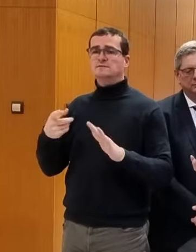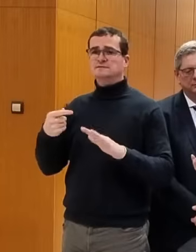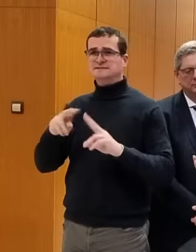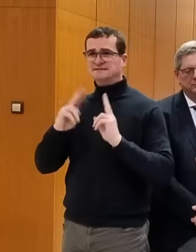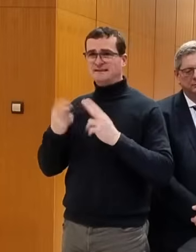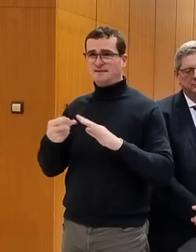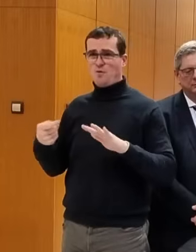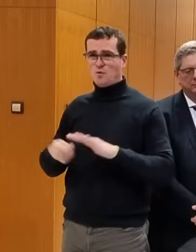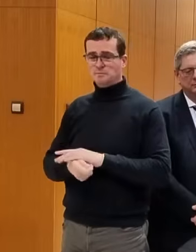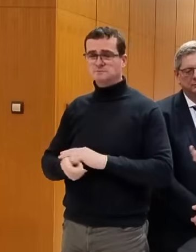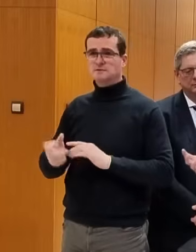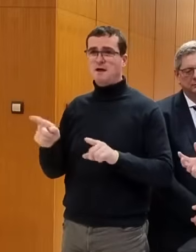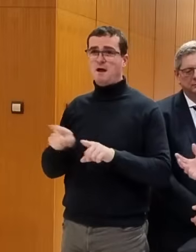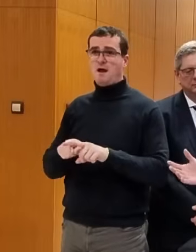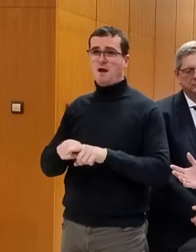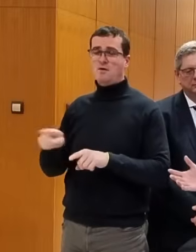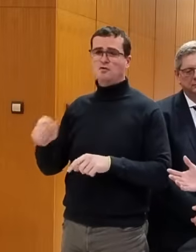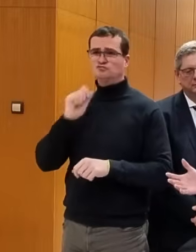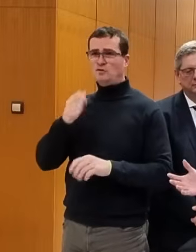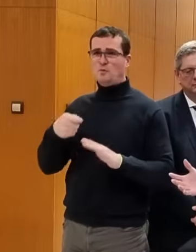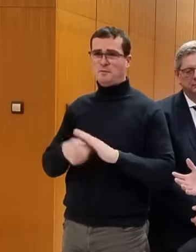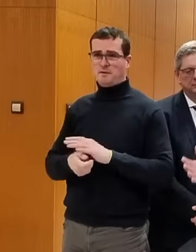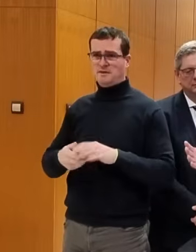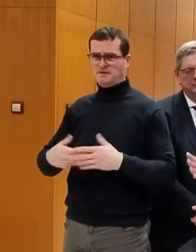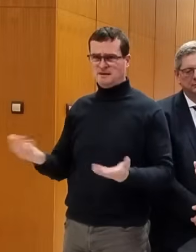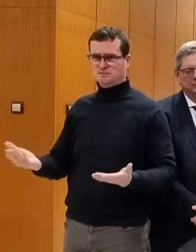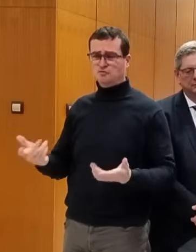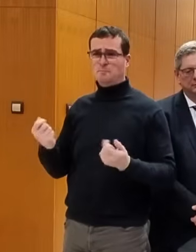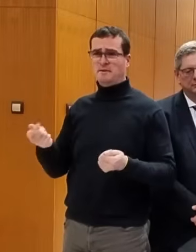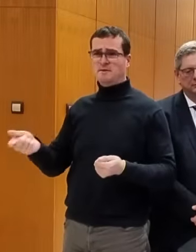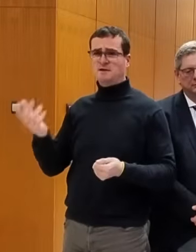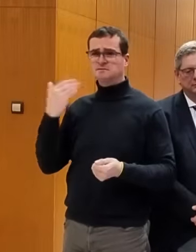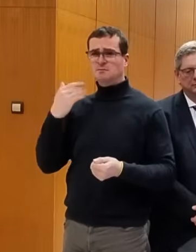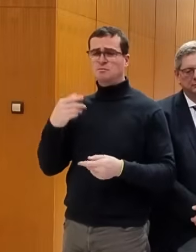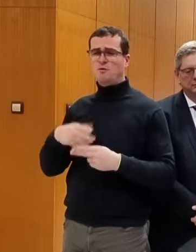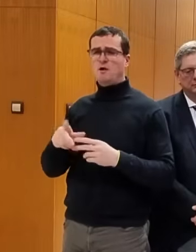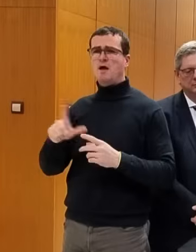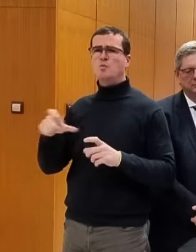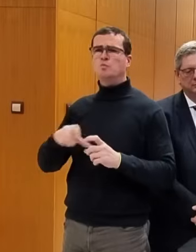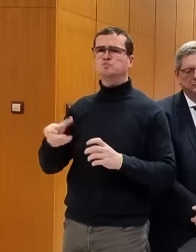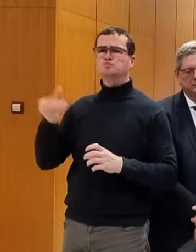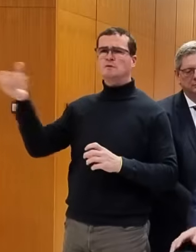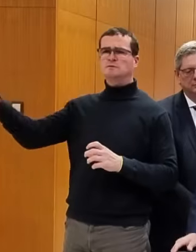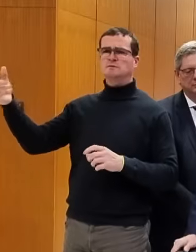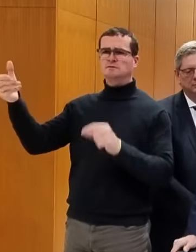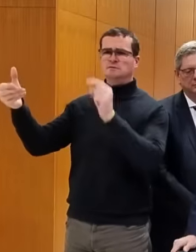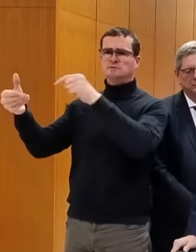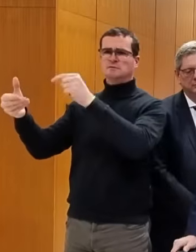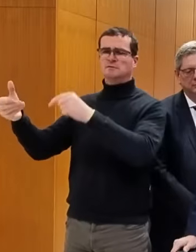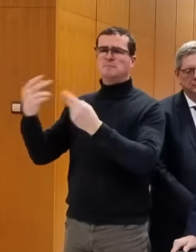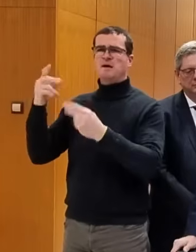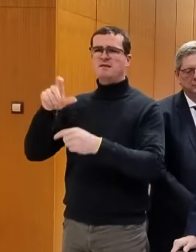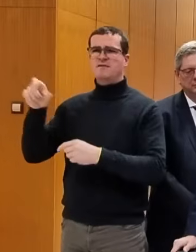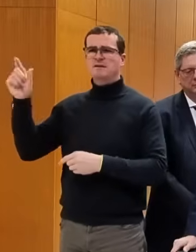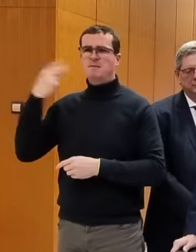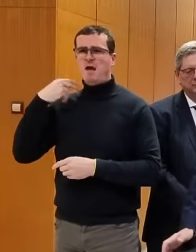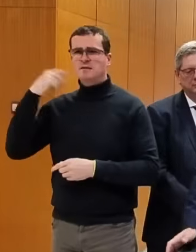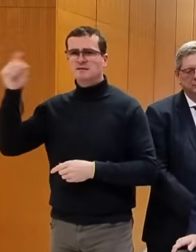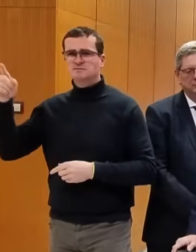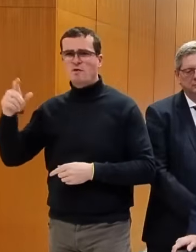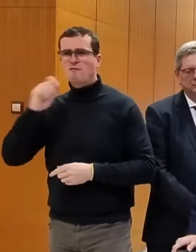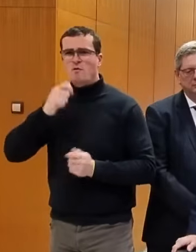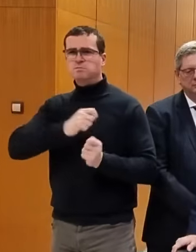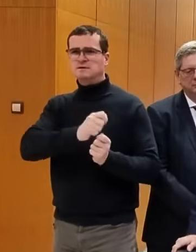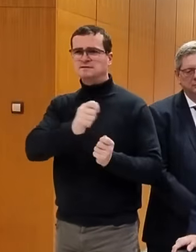korupcie, sa ukázalo, že teda žiadne úplatky nikam nešli a že peniaze boli na nejakom účte majiteľa firmy v Anglicku a